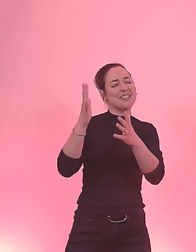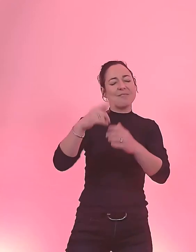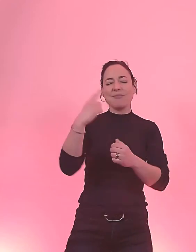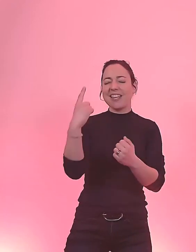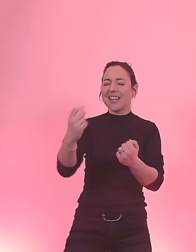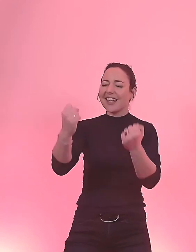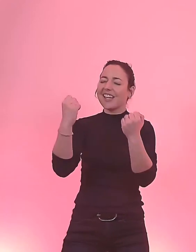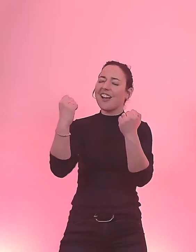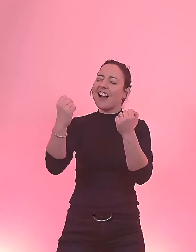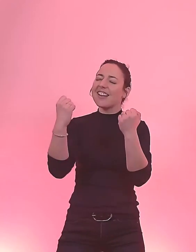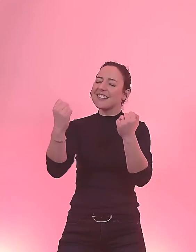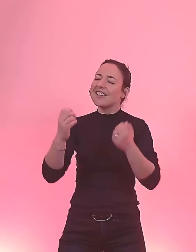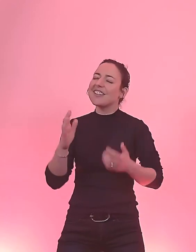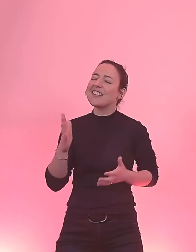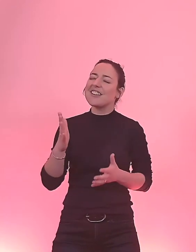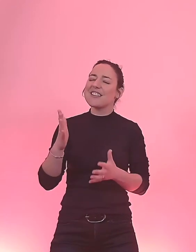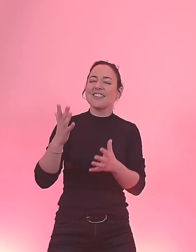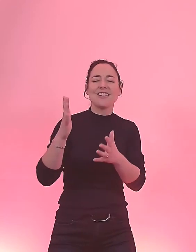een single